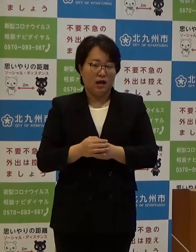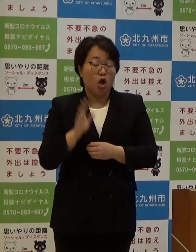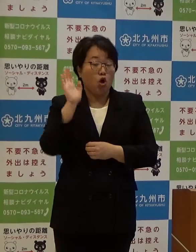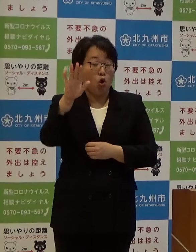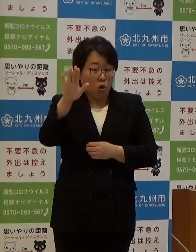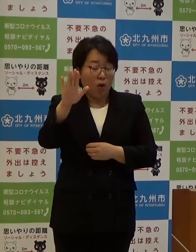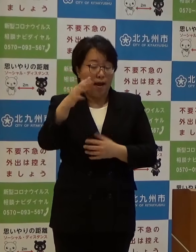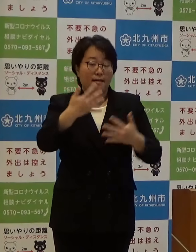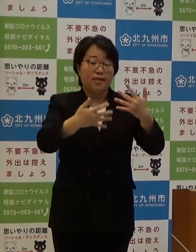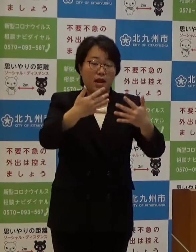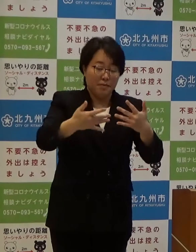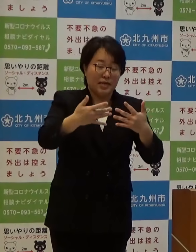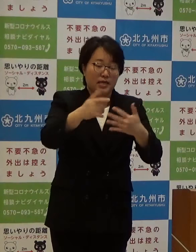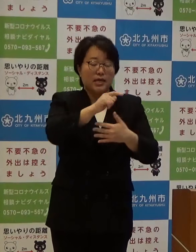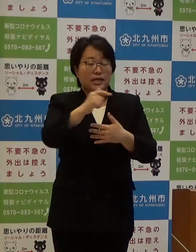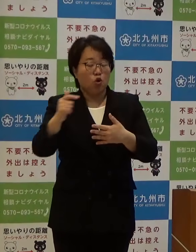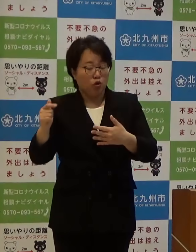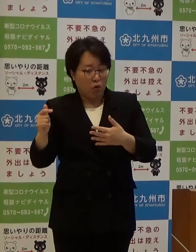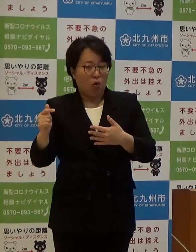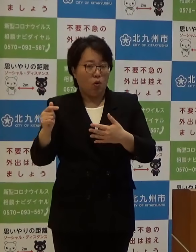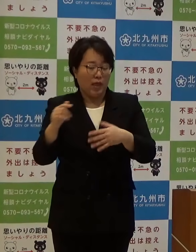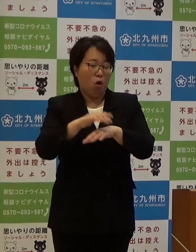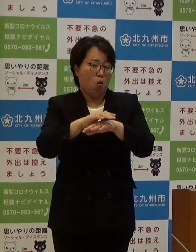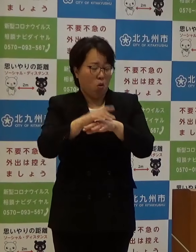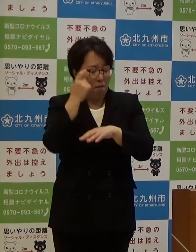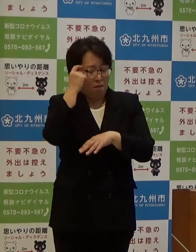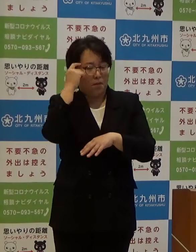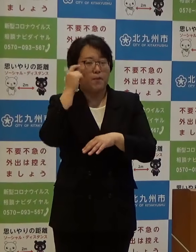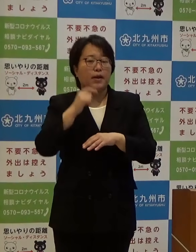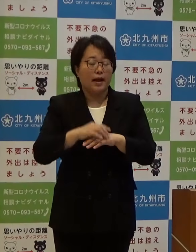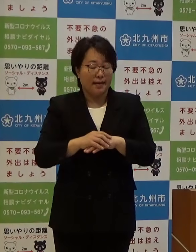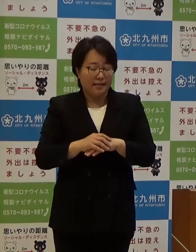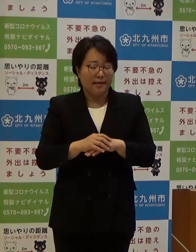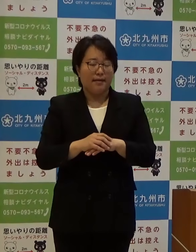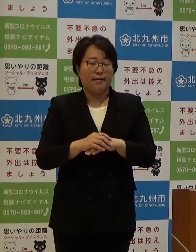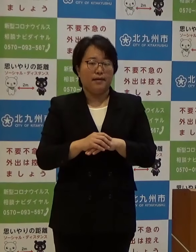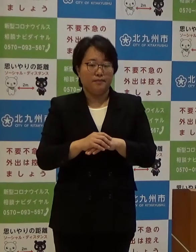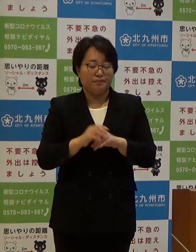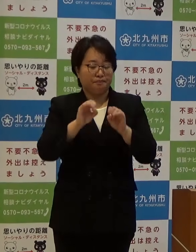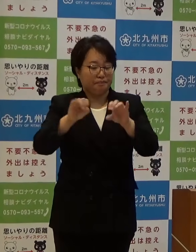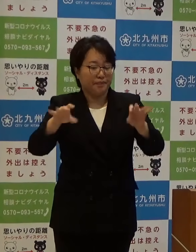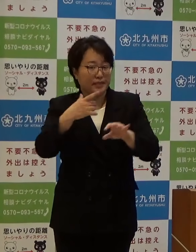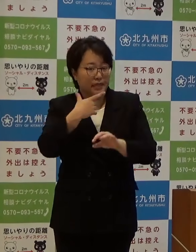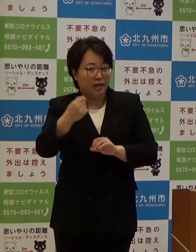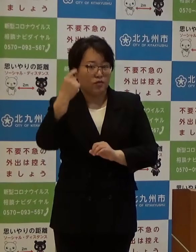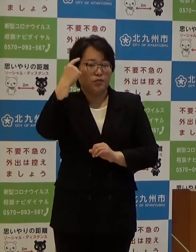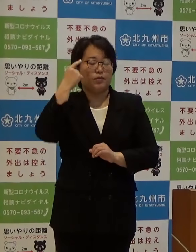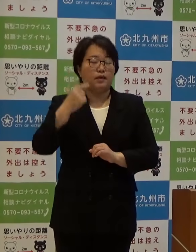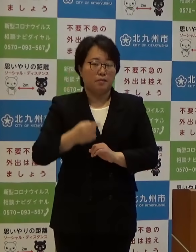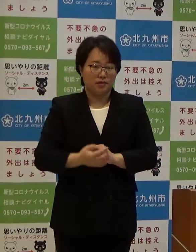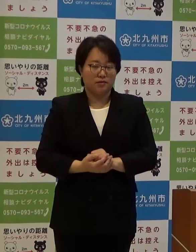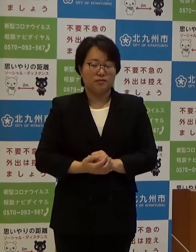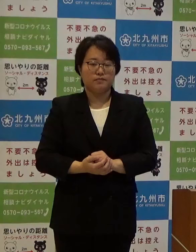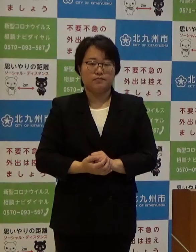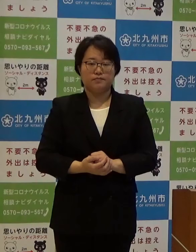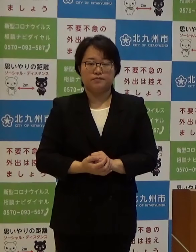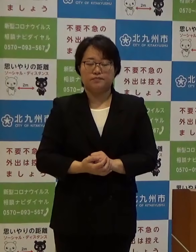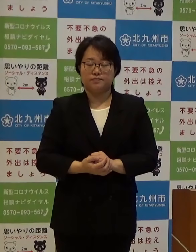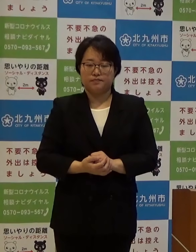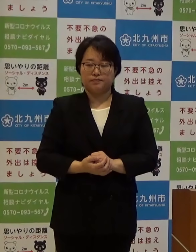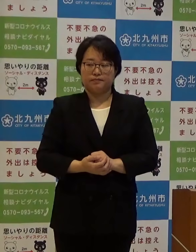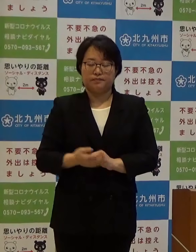ですね、こうしたことをいろんな機会に伝えていきたいと思っております。 ということ